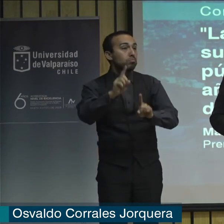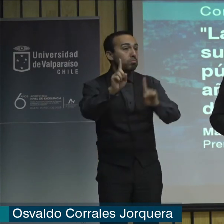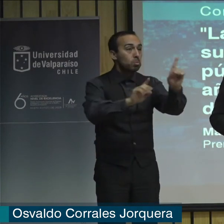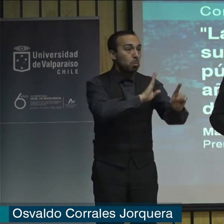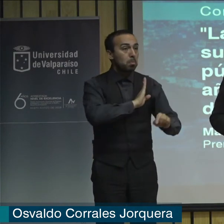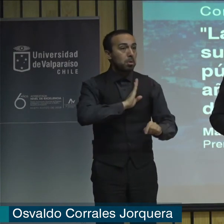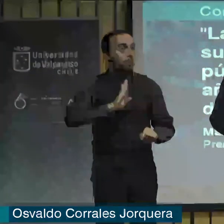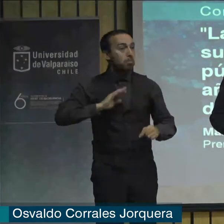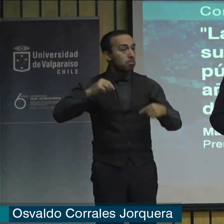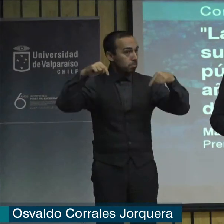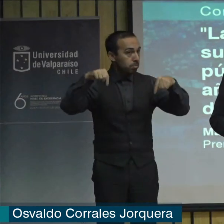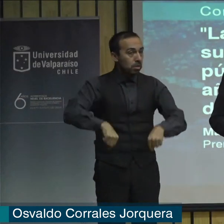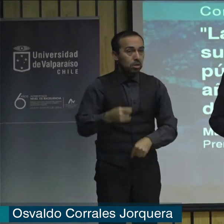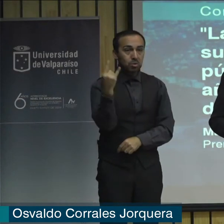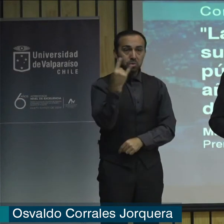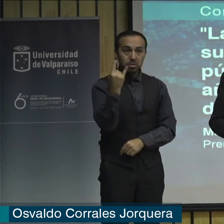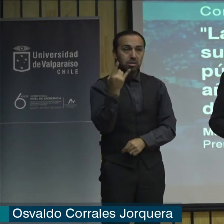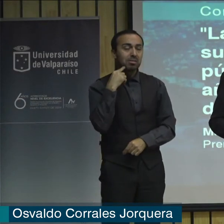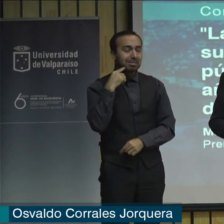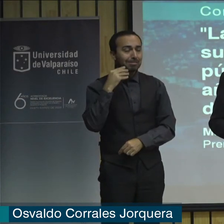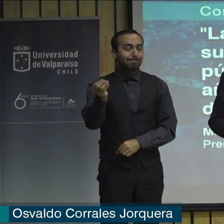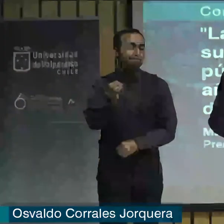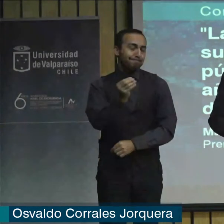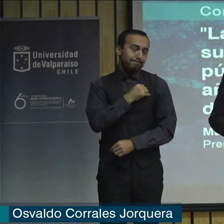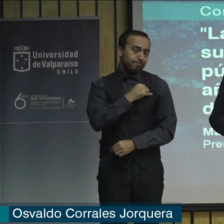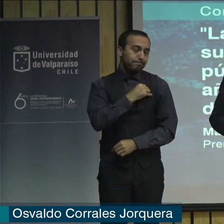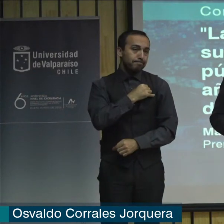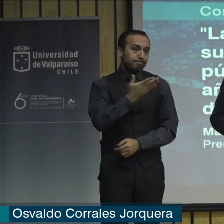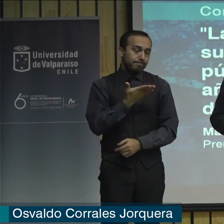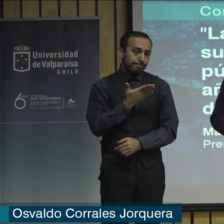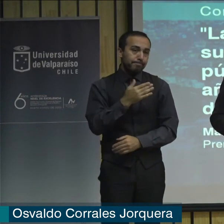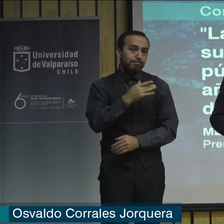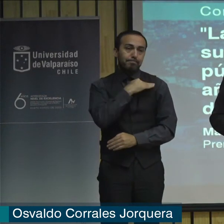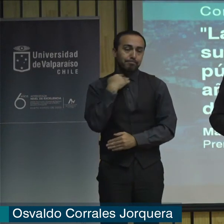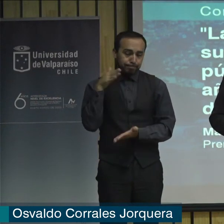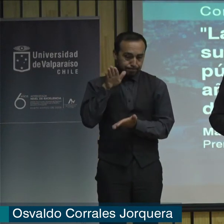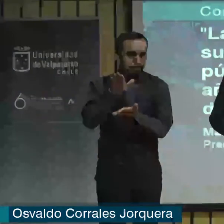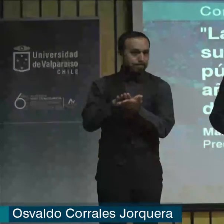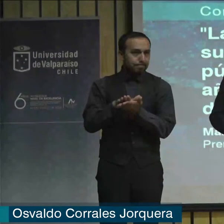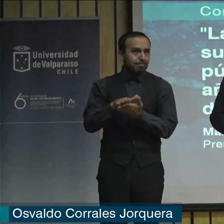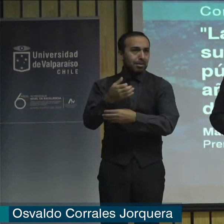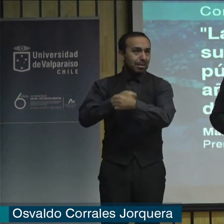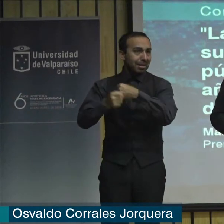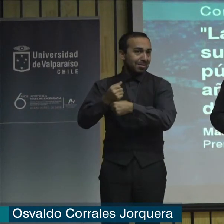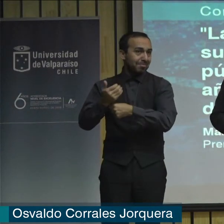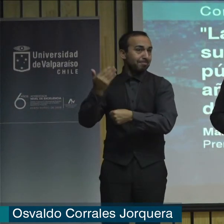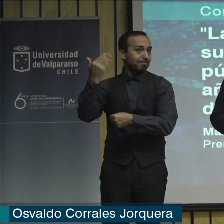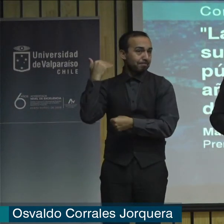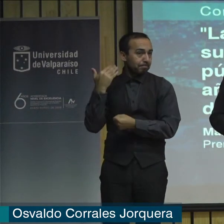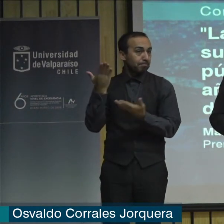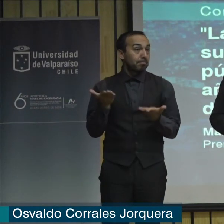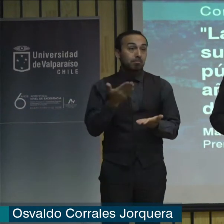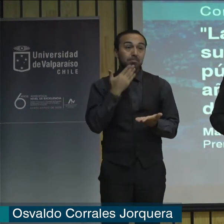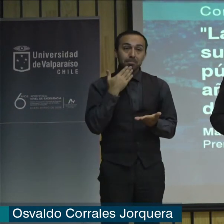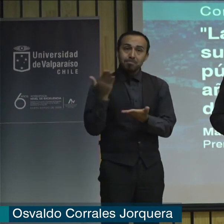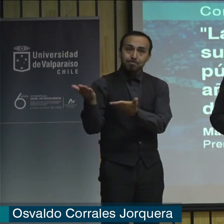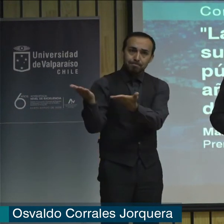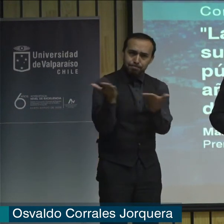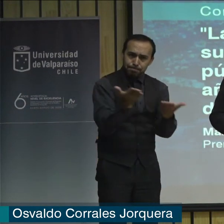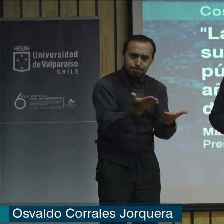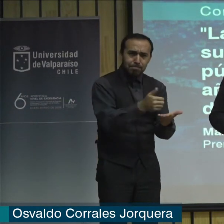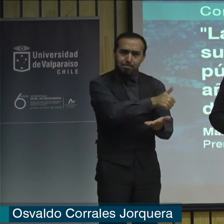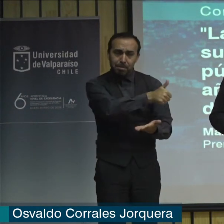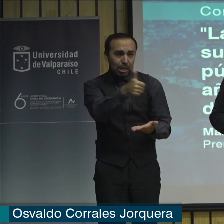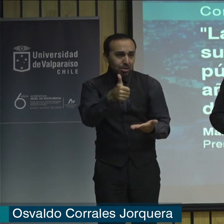nuestra universidad que tristemente nos dejaron durante el último año les aliento finalmente a seguir